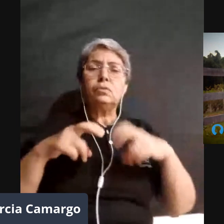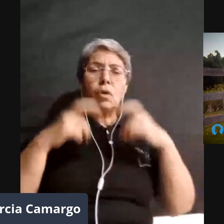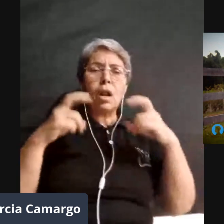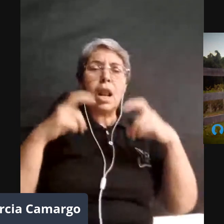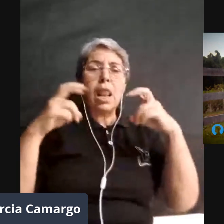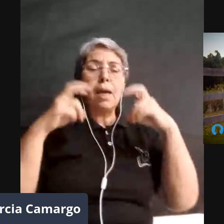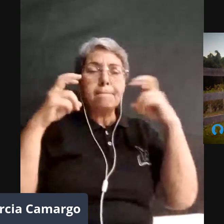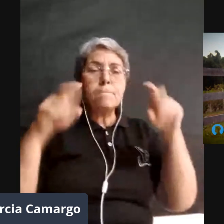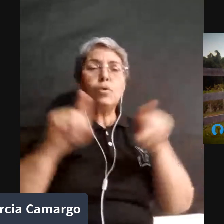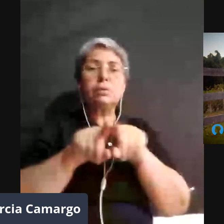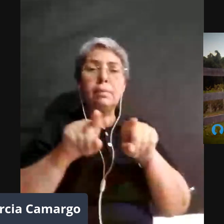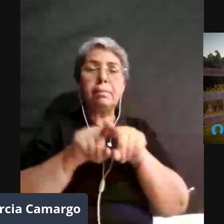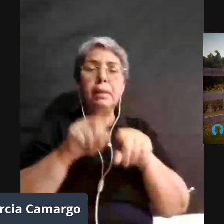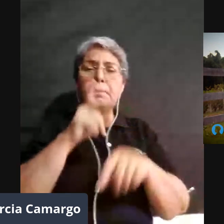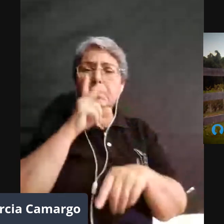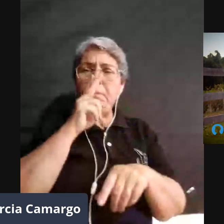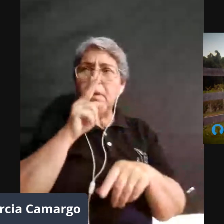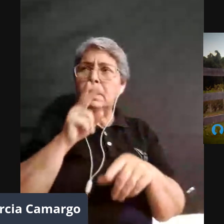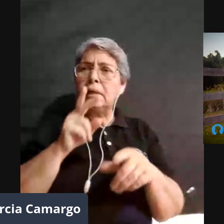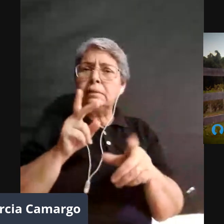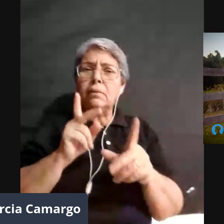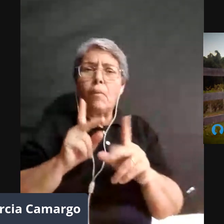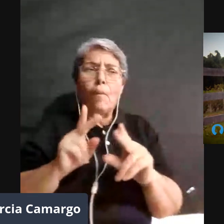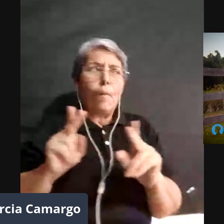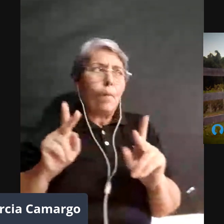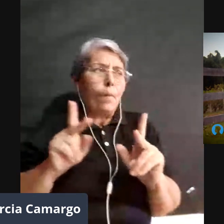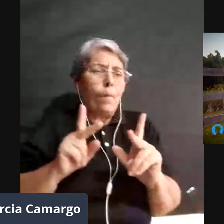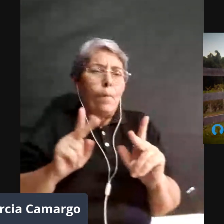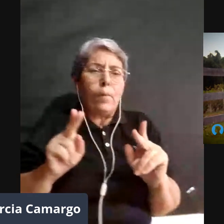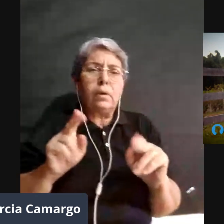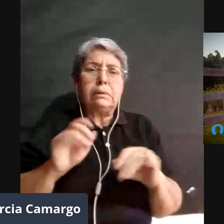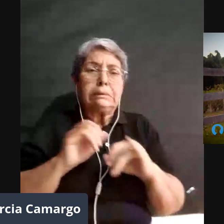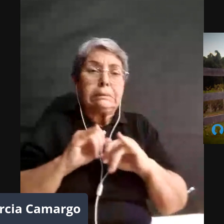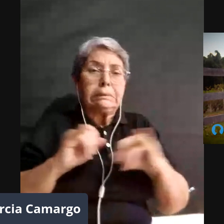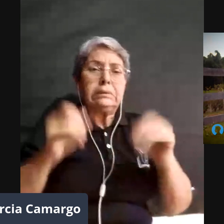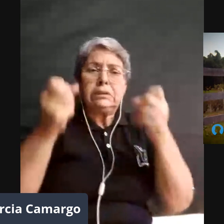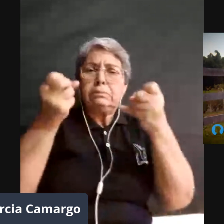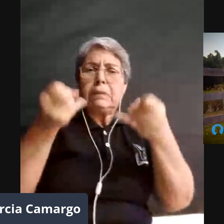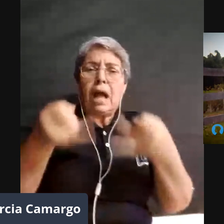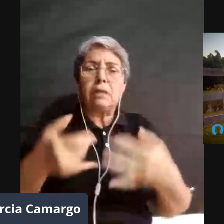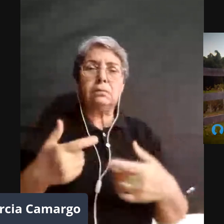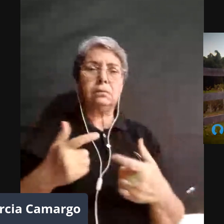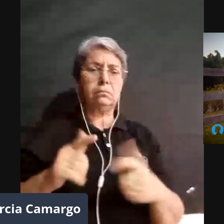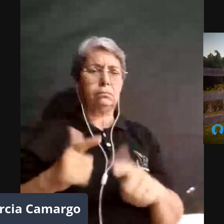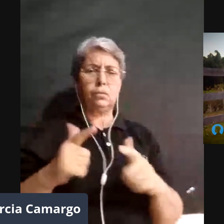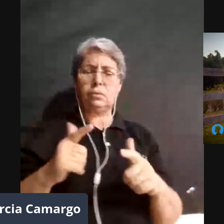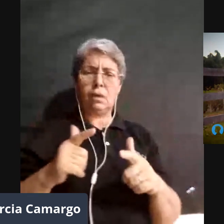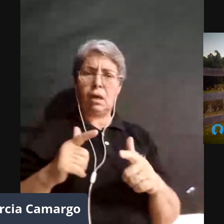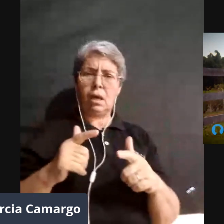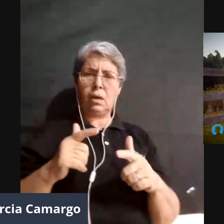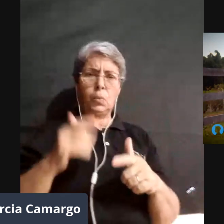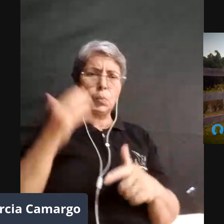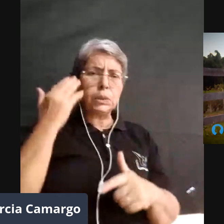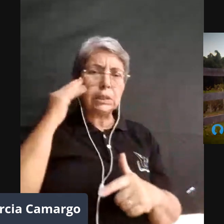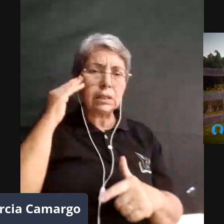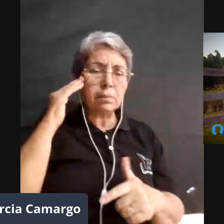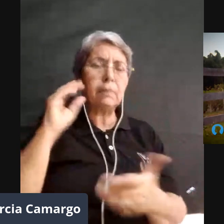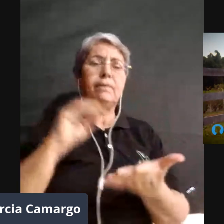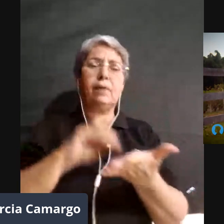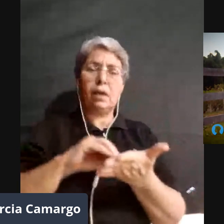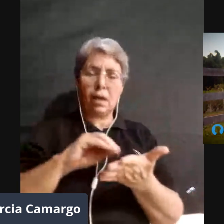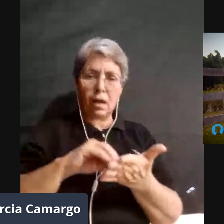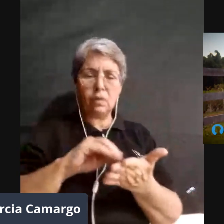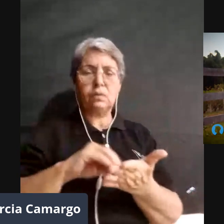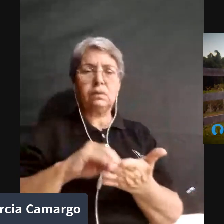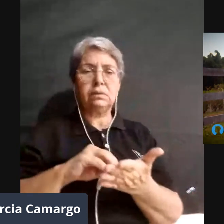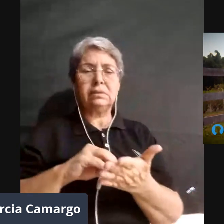sido acobertada e mal entendida. E isso, meus irmãos, trouxe e tem trazido consequências